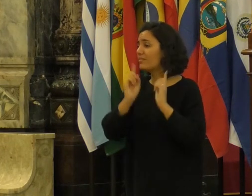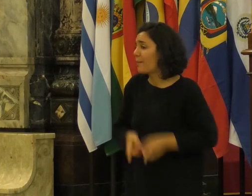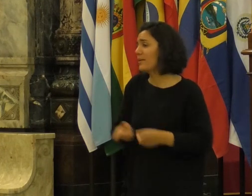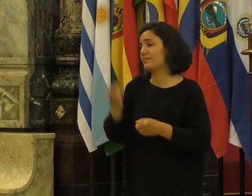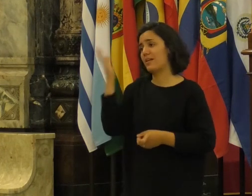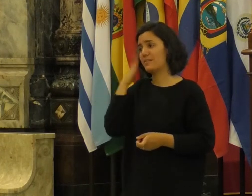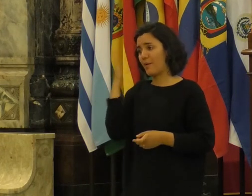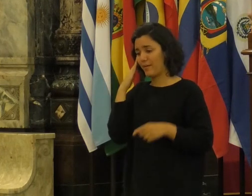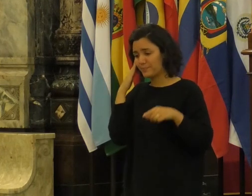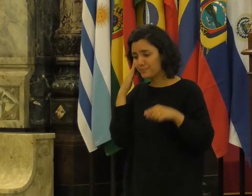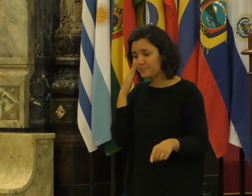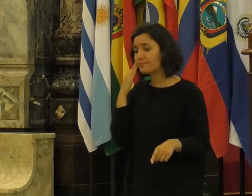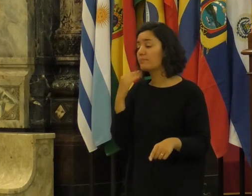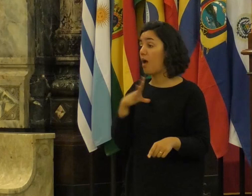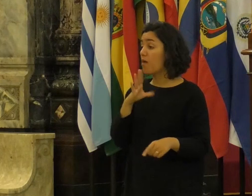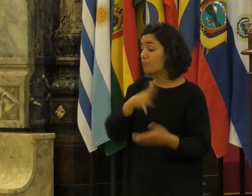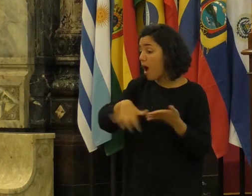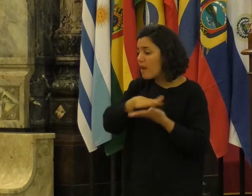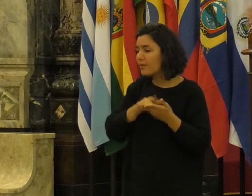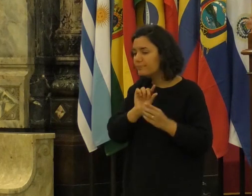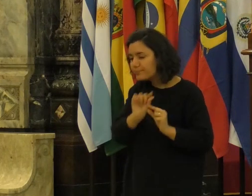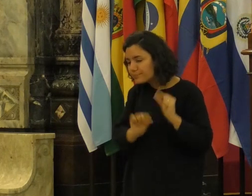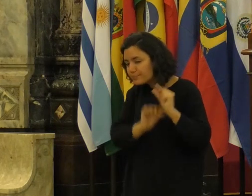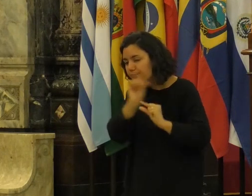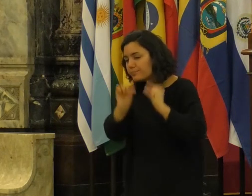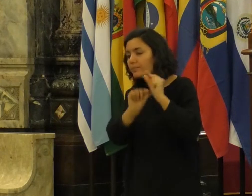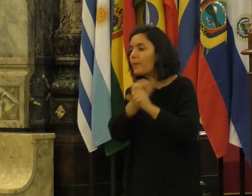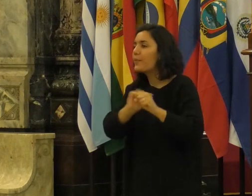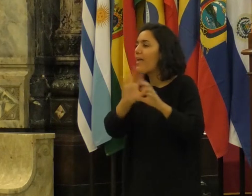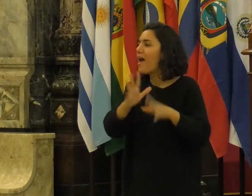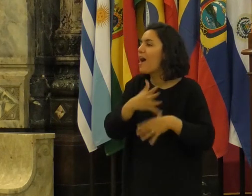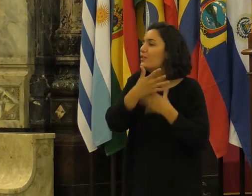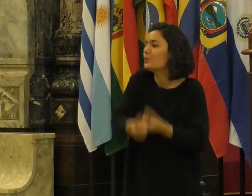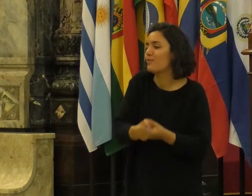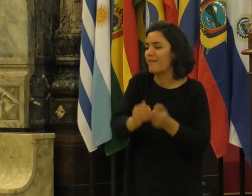Porque hay áreas que van poquito a poco y quizás las podemos ayudar un poco más.